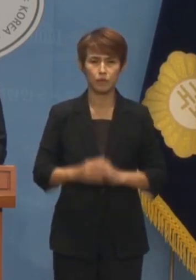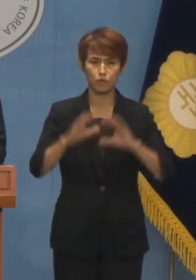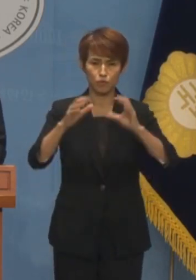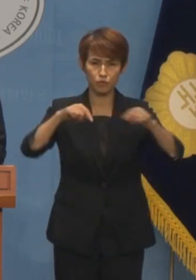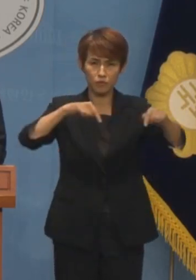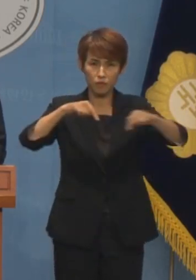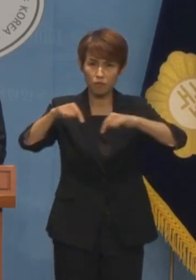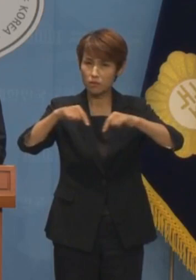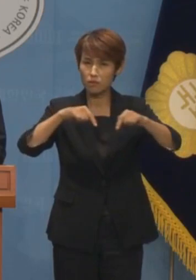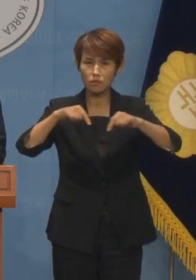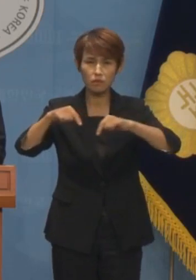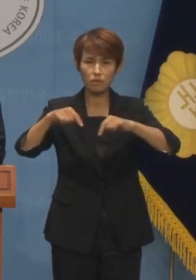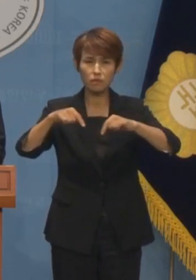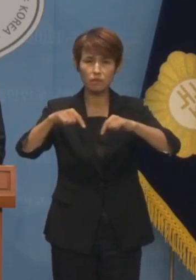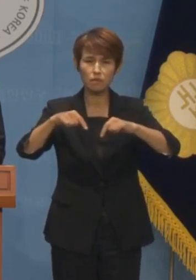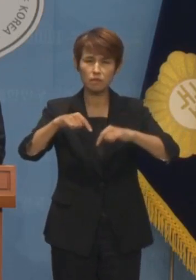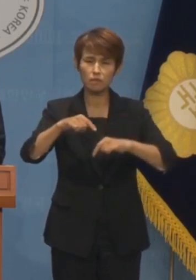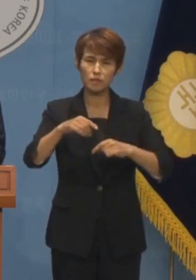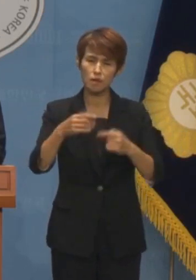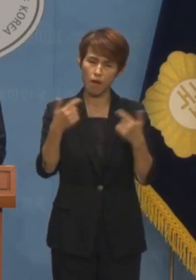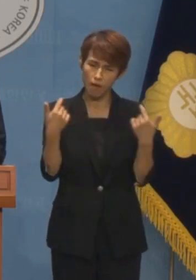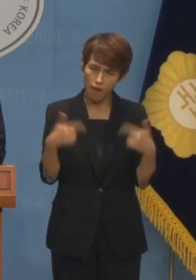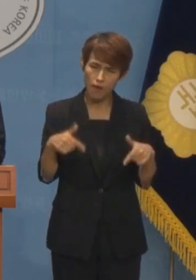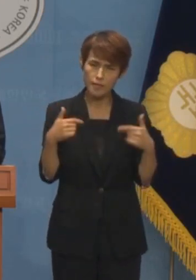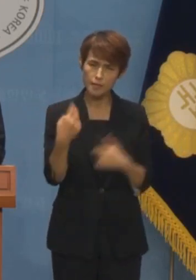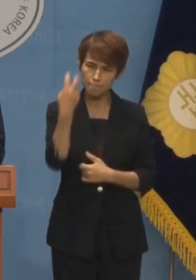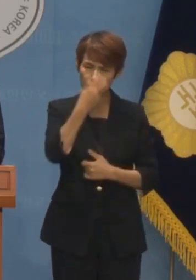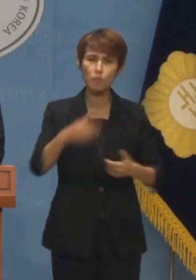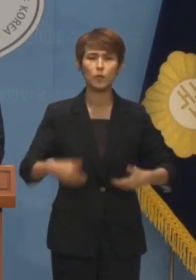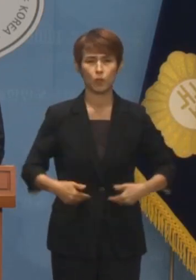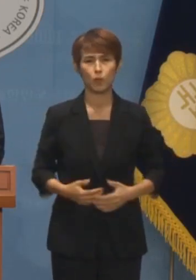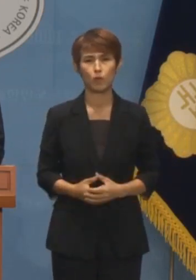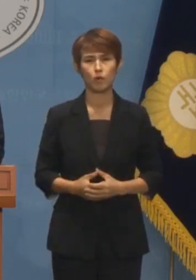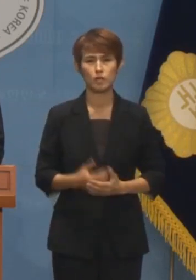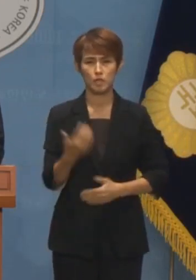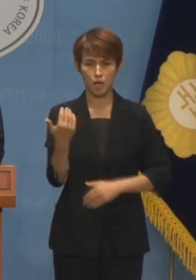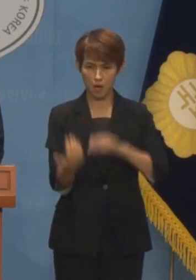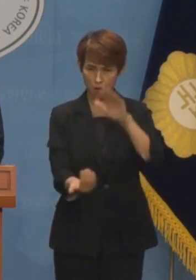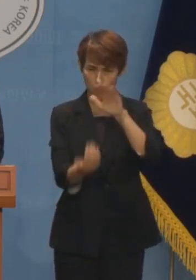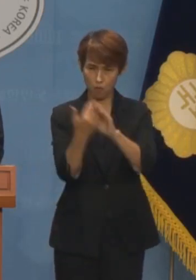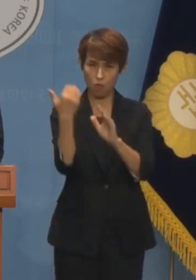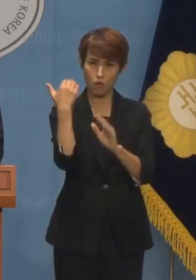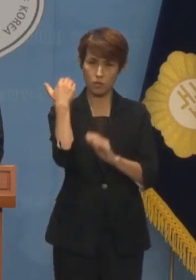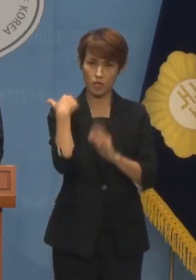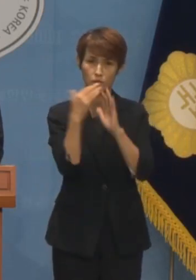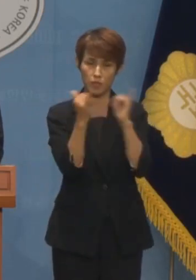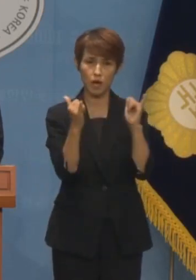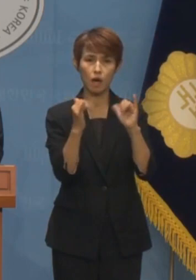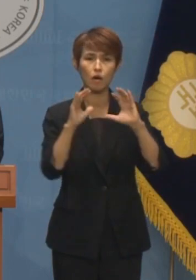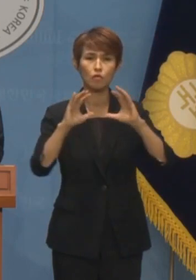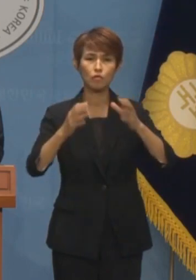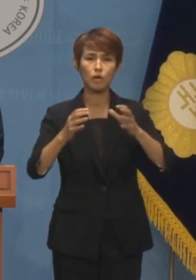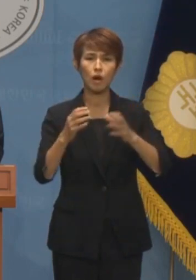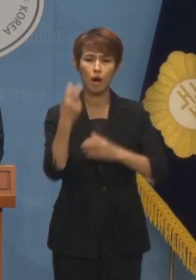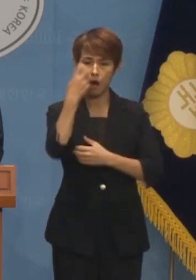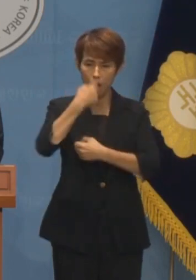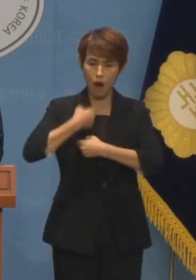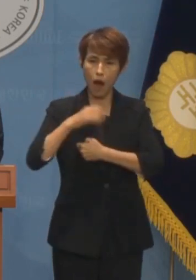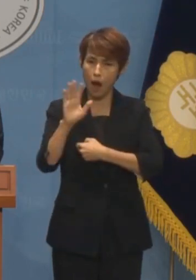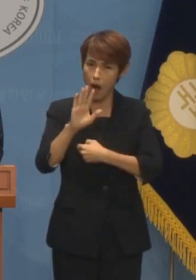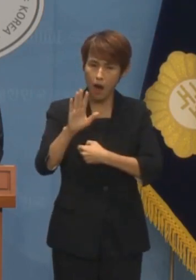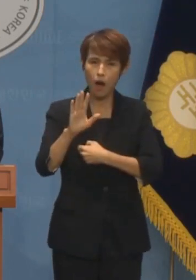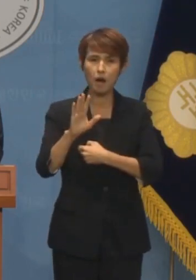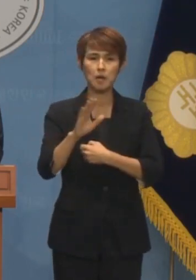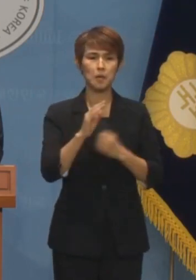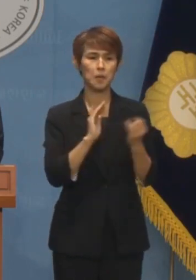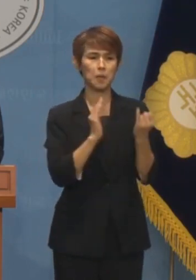국정은 하루도 쉴 수 없는 것입니다. 국정의 최고 책임자가 국가의 안위를 챙기지 않고 본인과 가족의